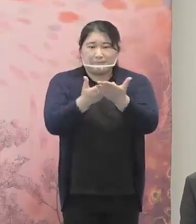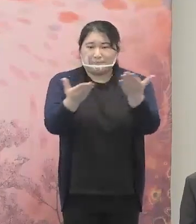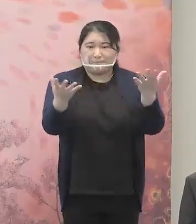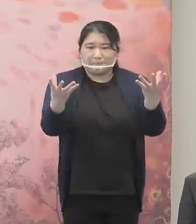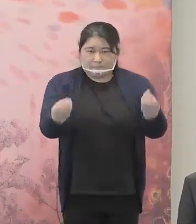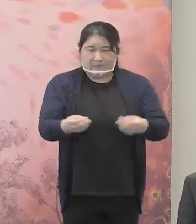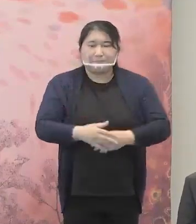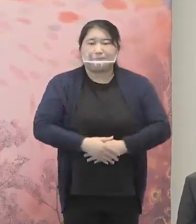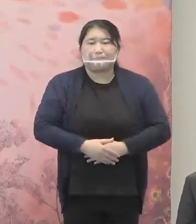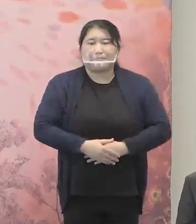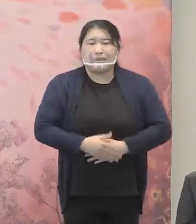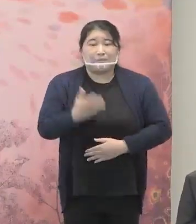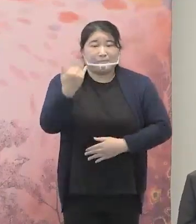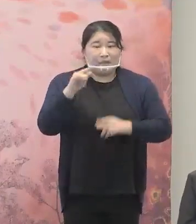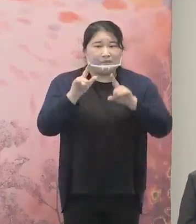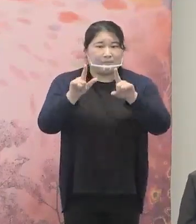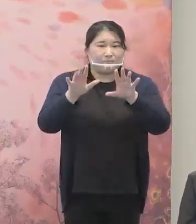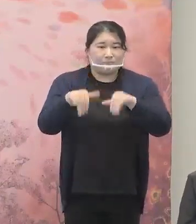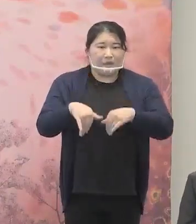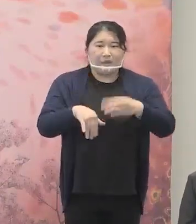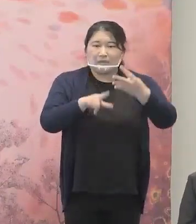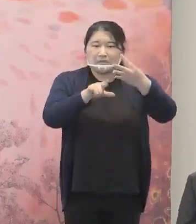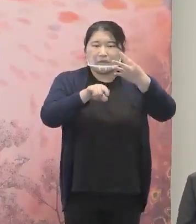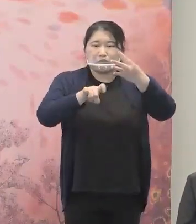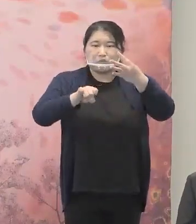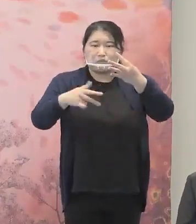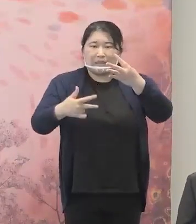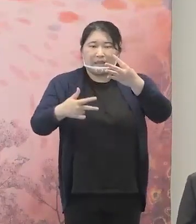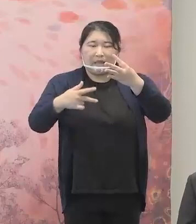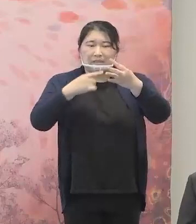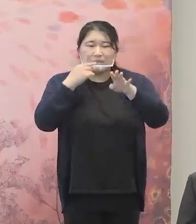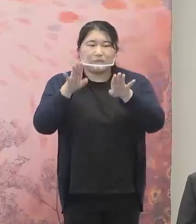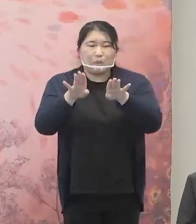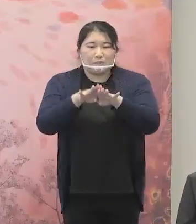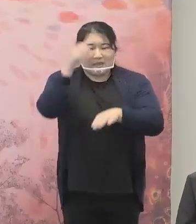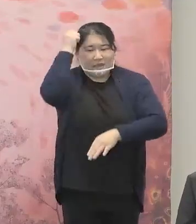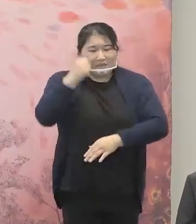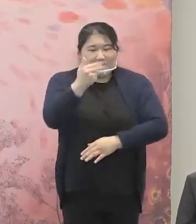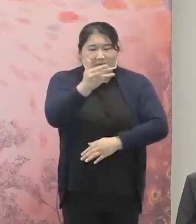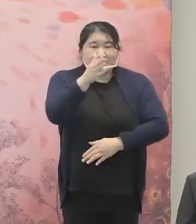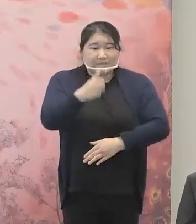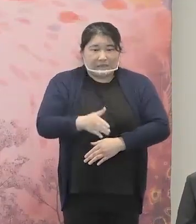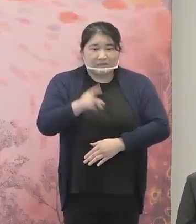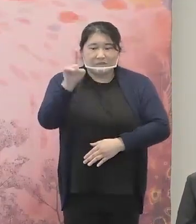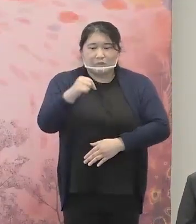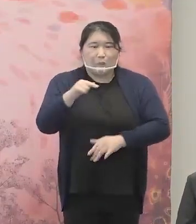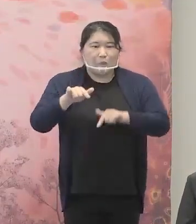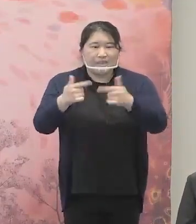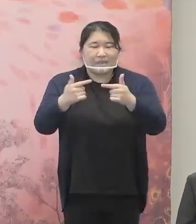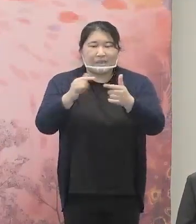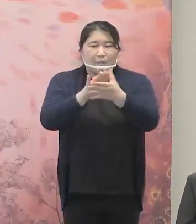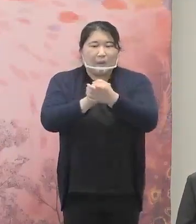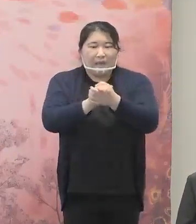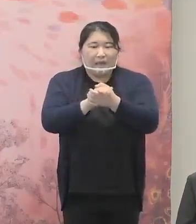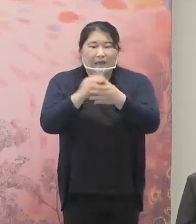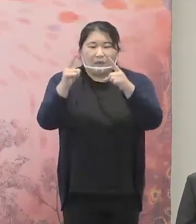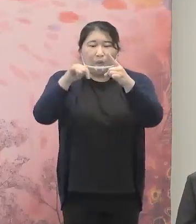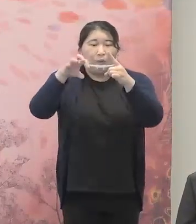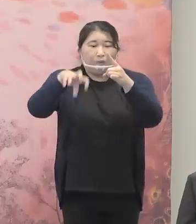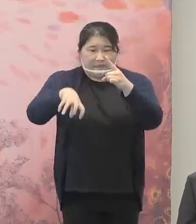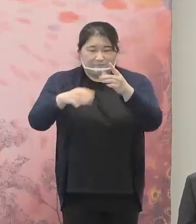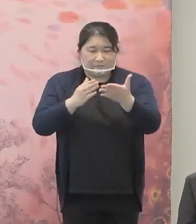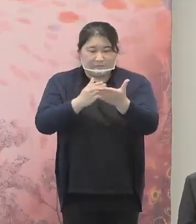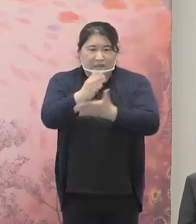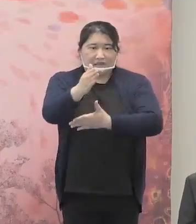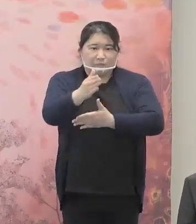ますが、もうすでに発表の通り4月17日日曜日8時半野庭公園をスタートに青森桜マラソン開催いた